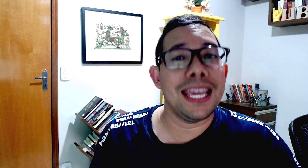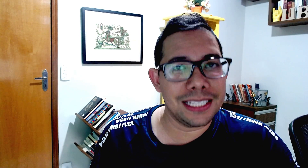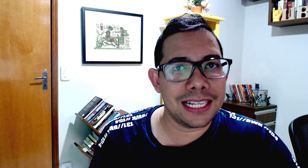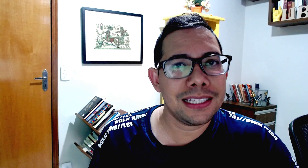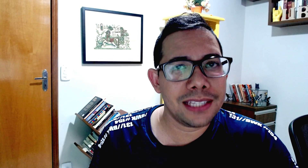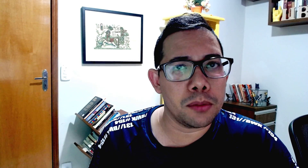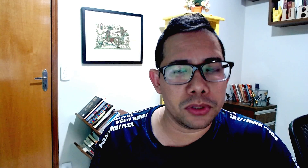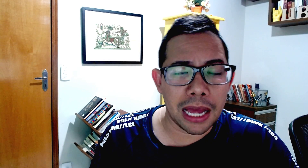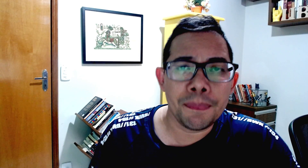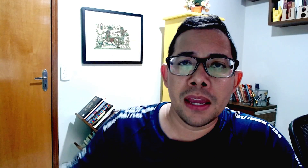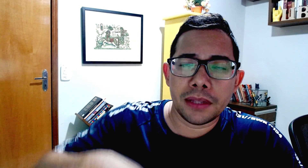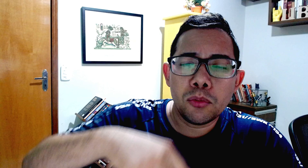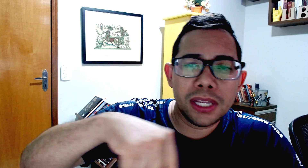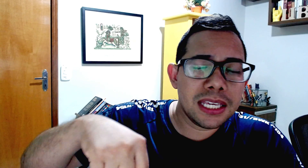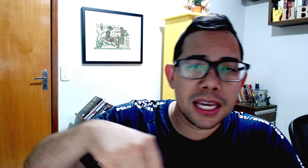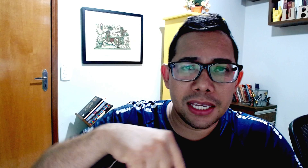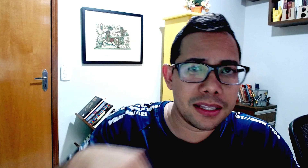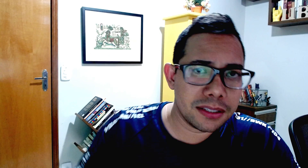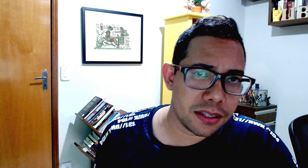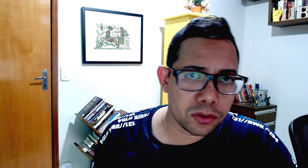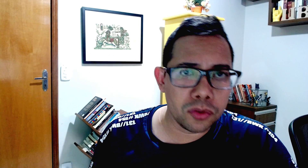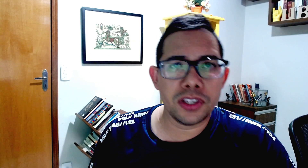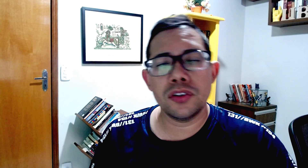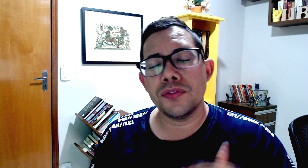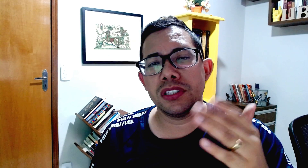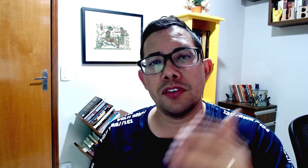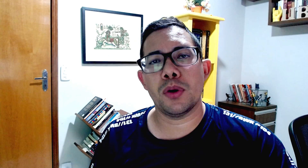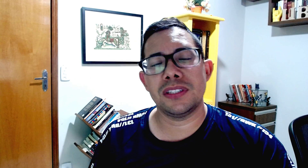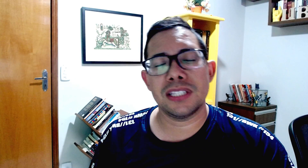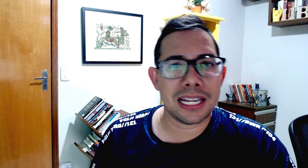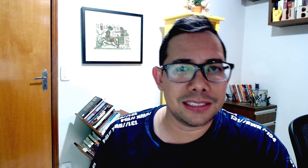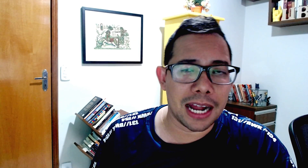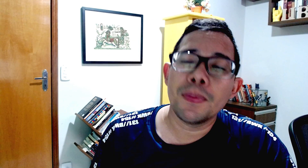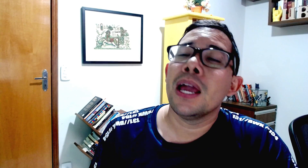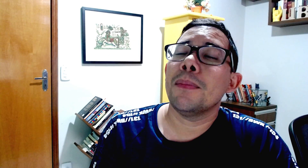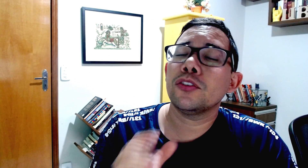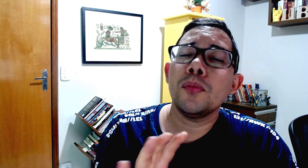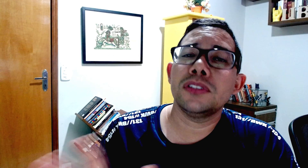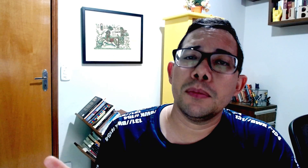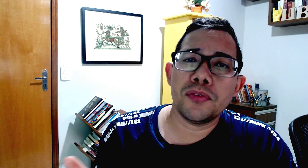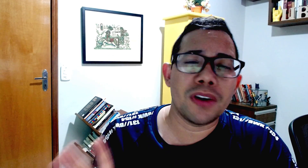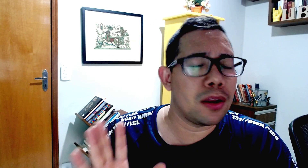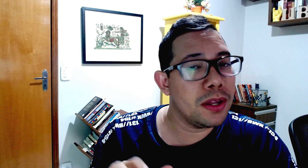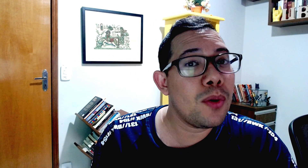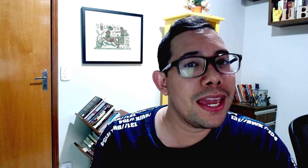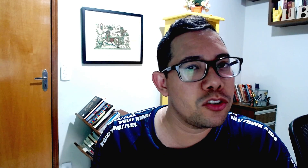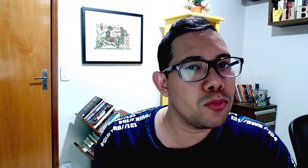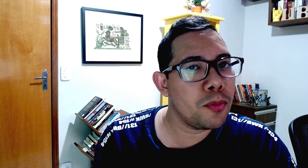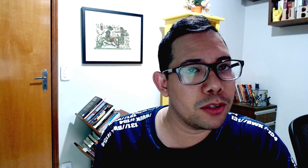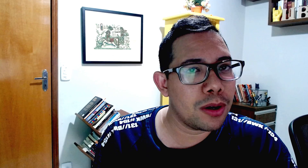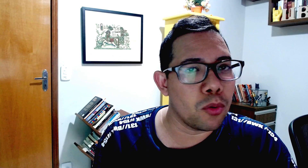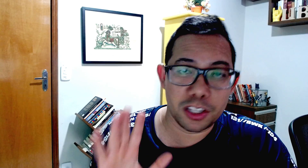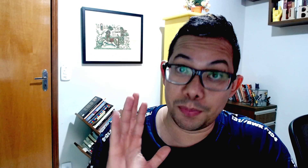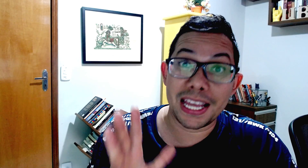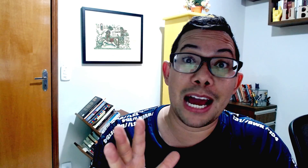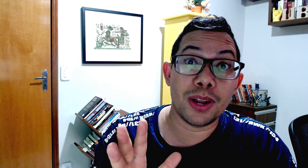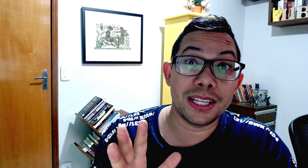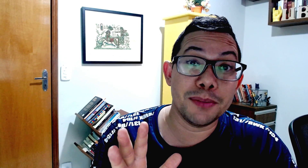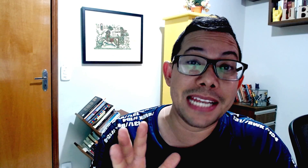ainda dá tempo, tá? Tem um link aqui na descrição do vídeo que você pode se cadastrar. Mas como eu sempre falo, não é esse o momento agora. Espera a aula